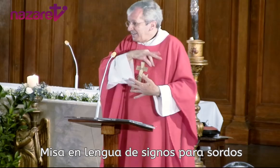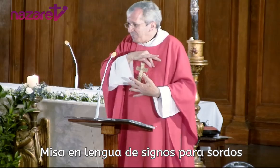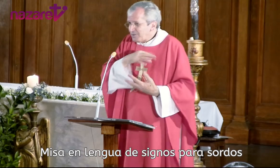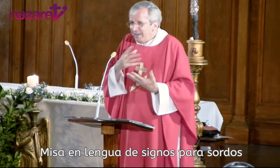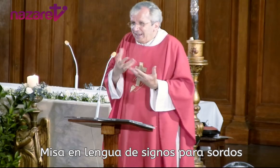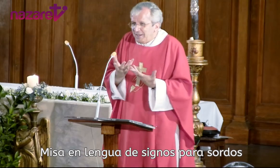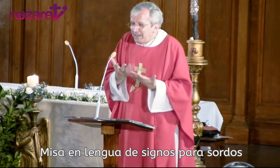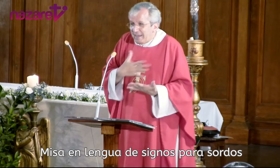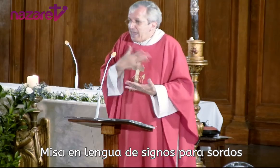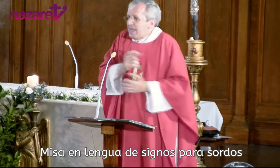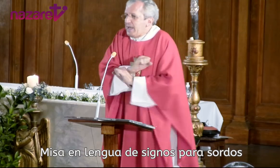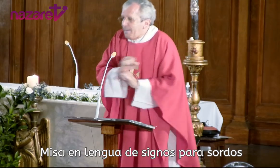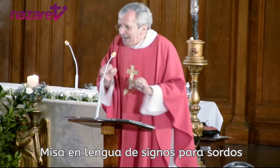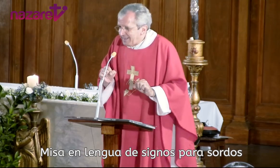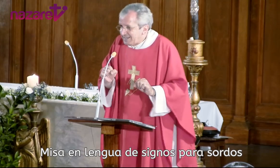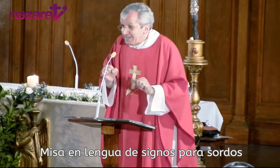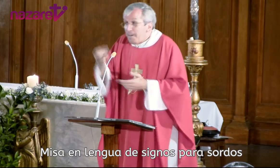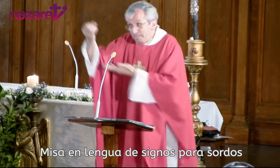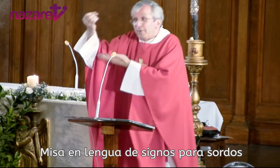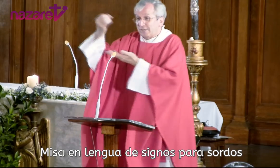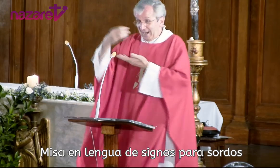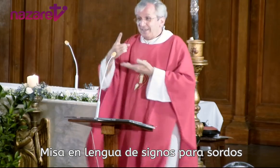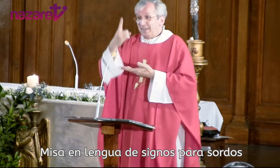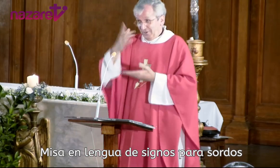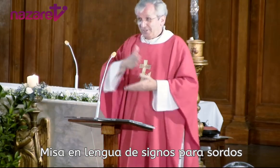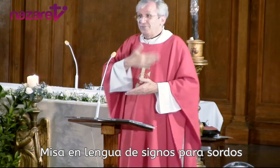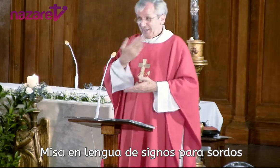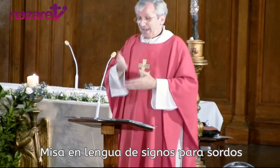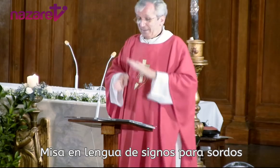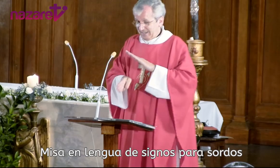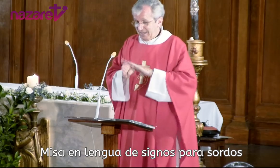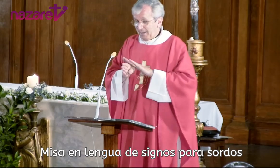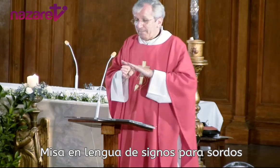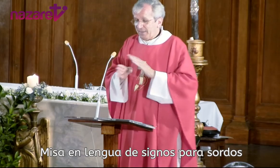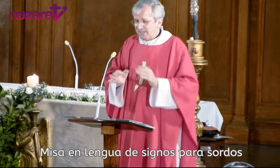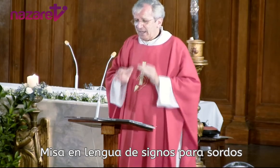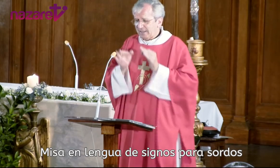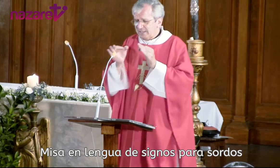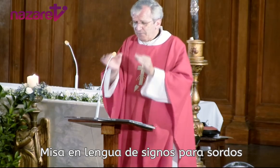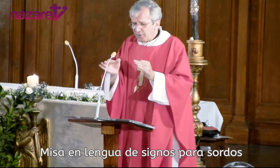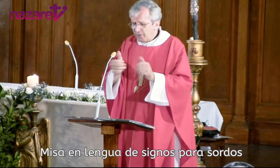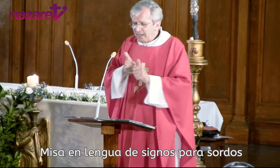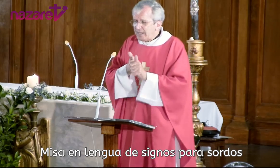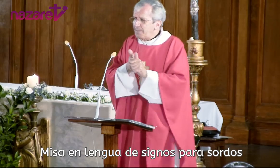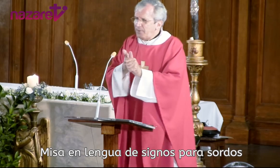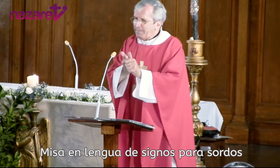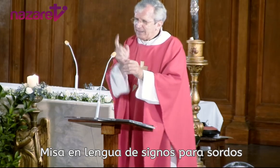sentimos incapaces, pero es la gracia de Dios que nos hace capaces de dar testimonio y de poder